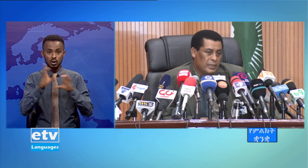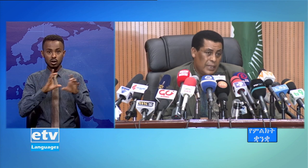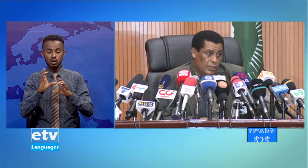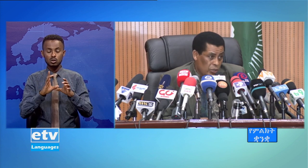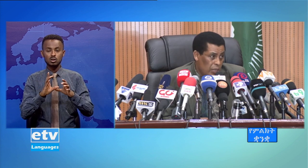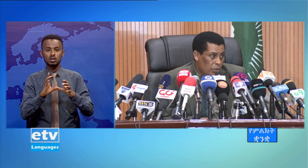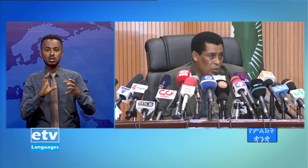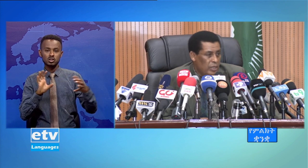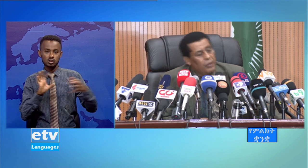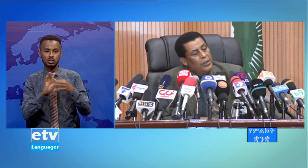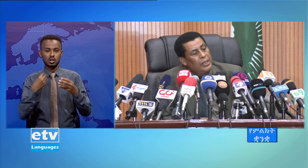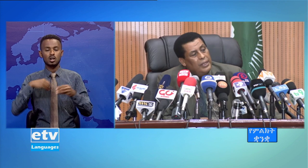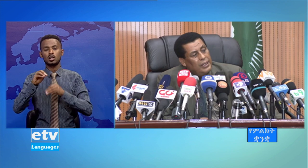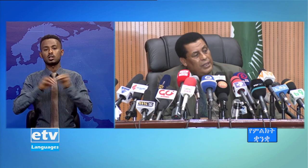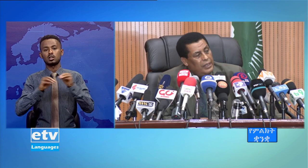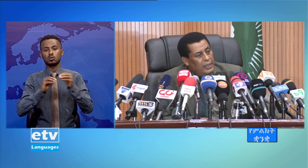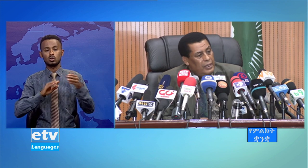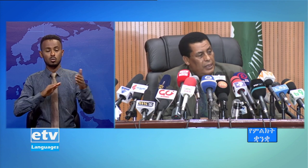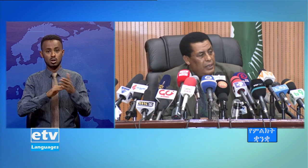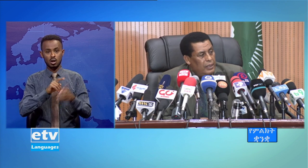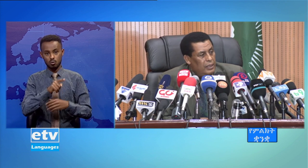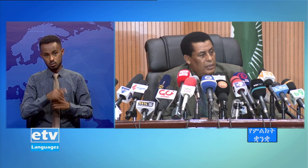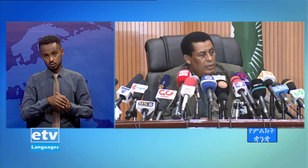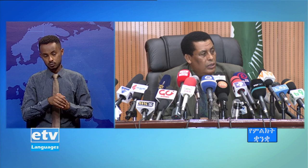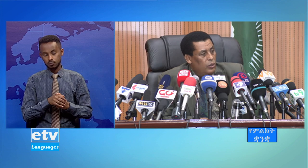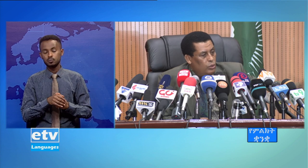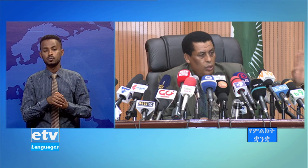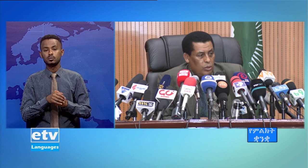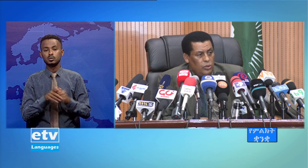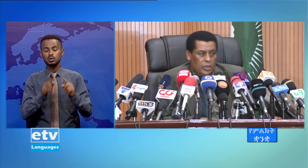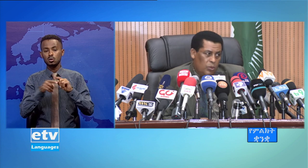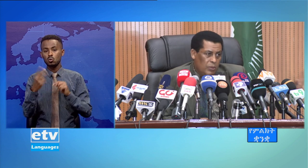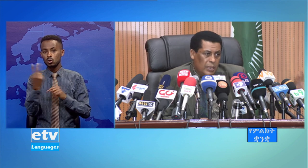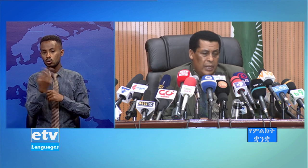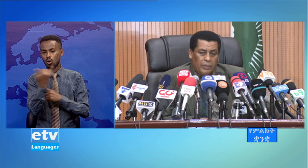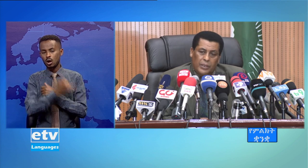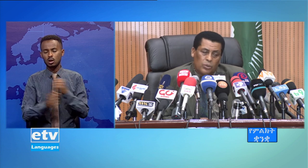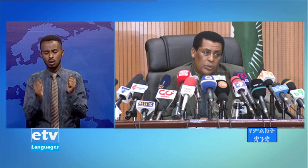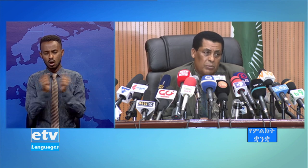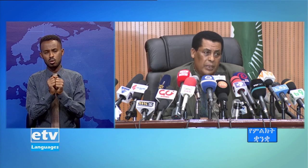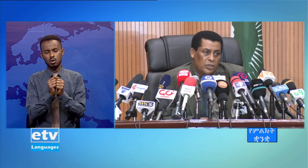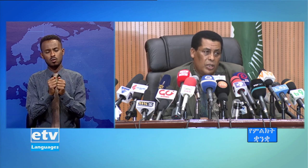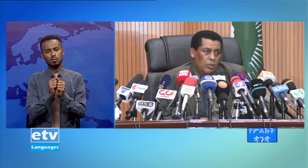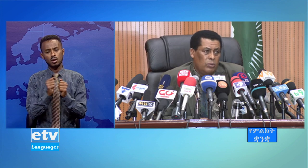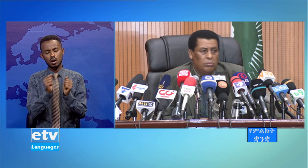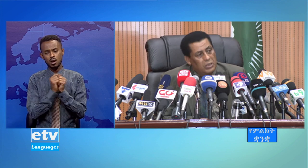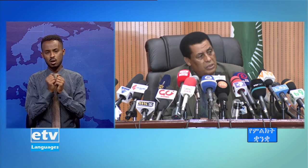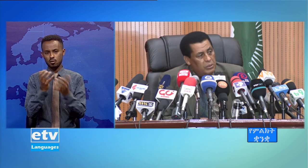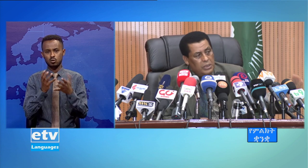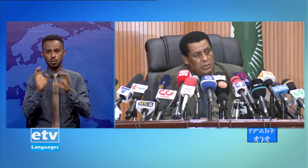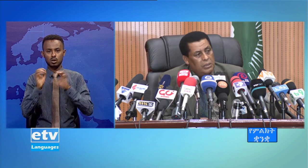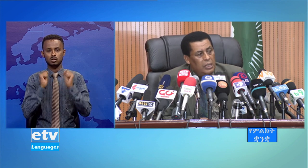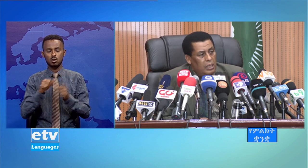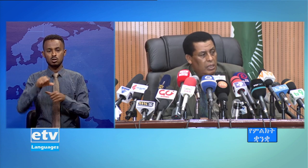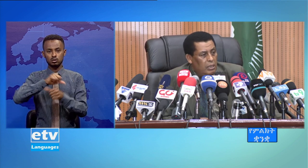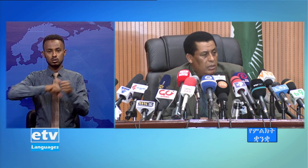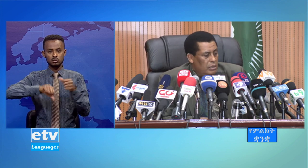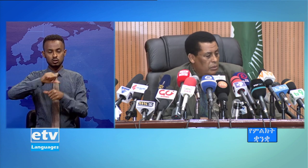ሚሊተሪ ኤክሰርሳይዝ ነው እኛ ምንኮን ነው። ግን ሁለቱ ሀገሮች አብረው በጋራ የፈለጉትን ማድረግ ይችላሉ፣ እርስ